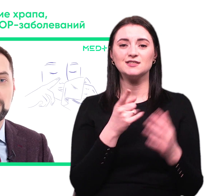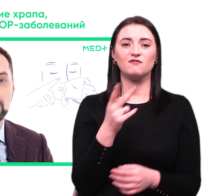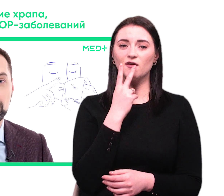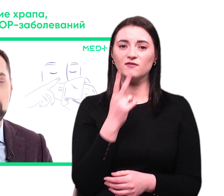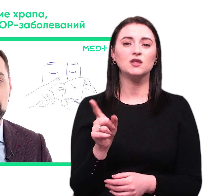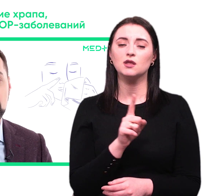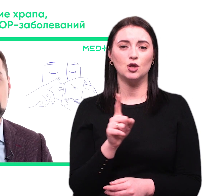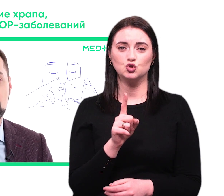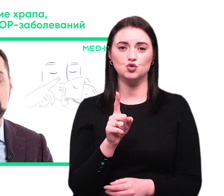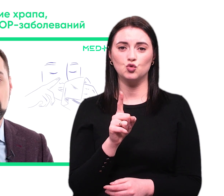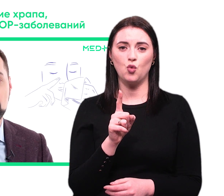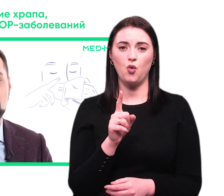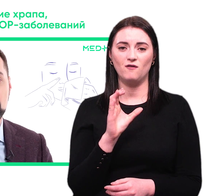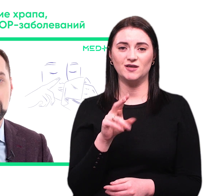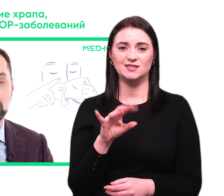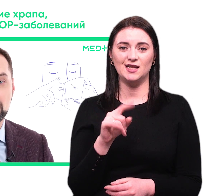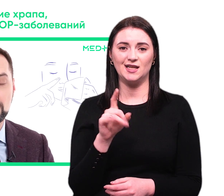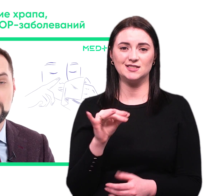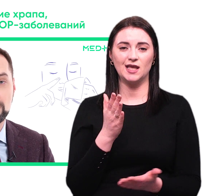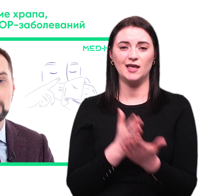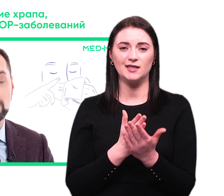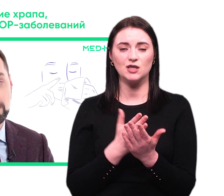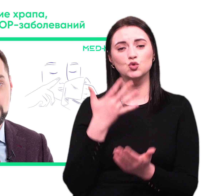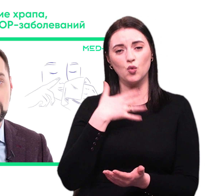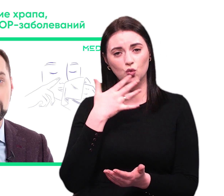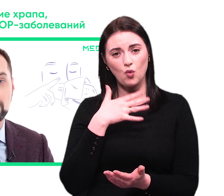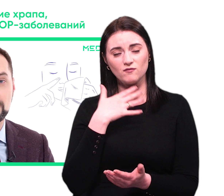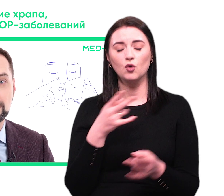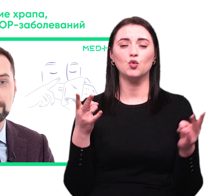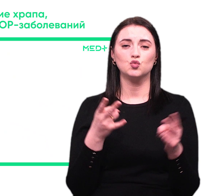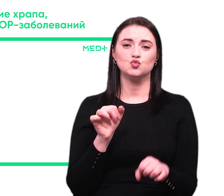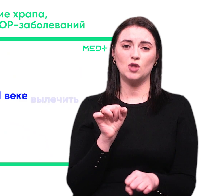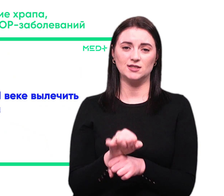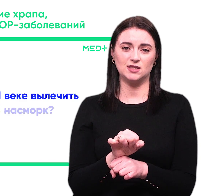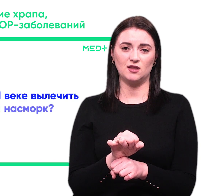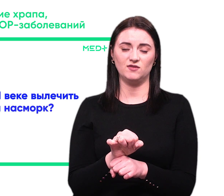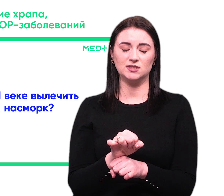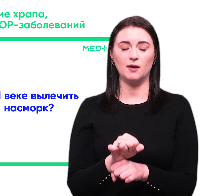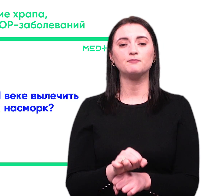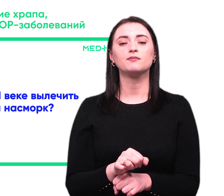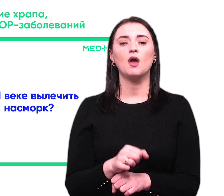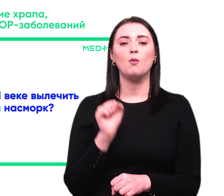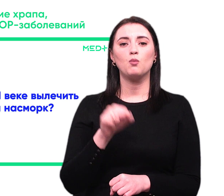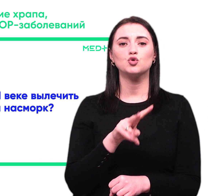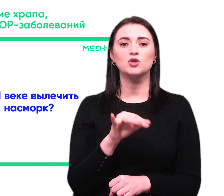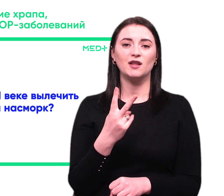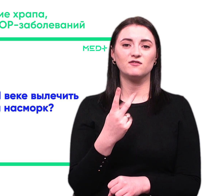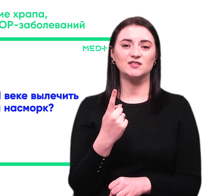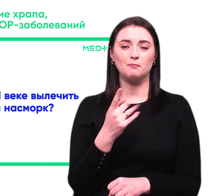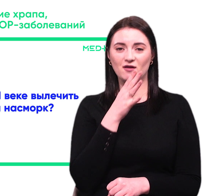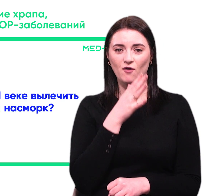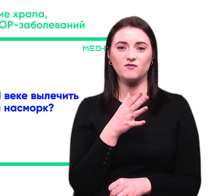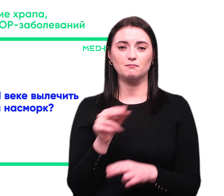что в слизи, в выделяемой слизи есть прожилки крови, стоит остановиться. Можно ли в 21 веке